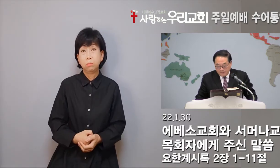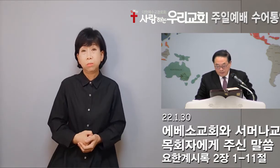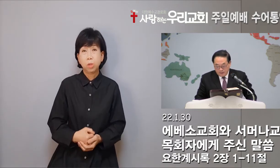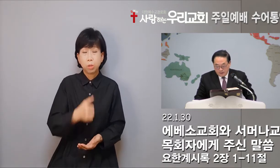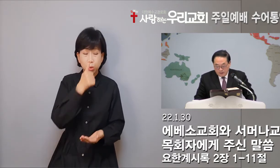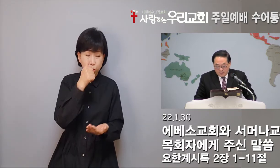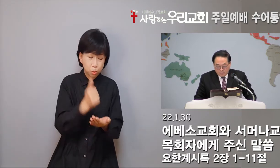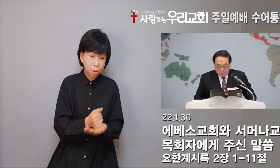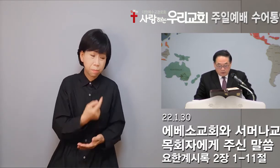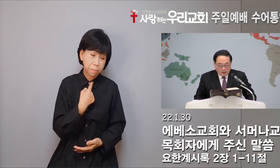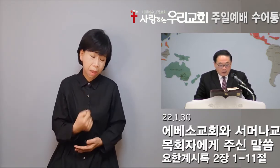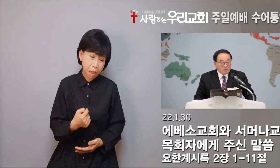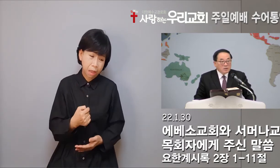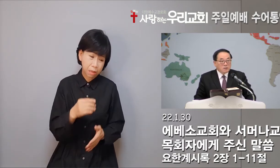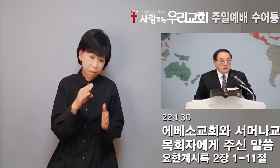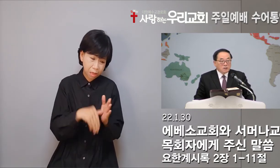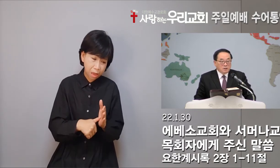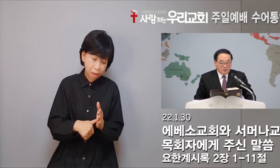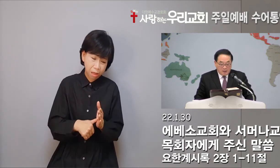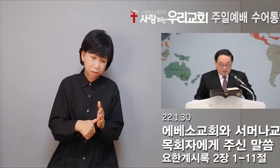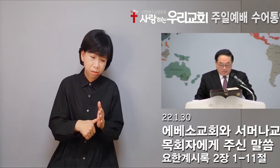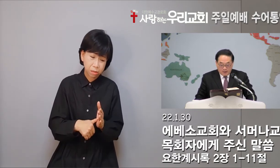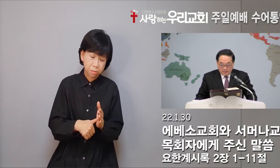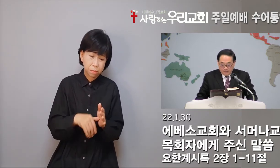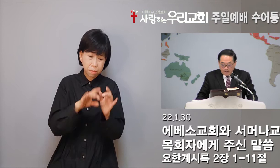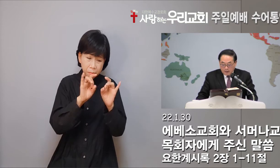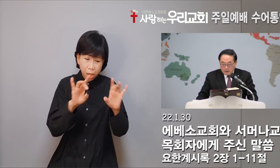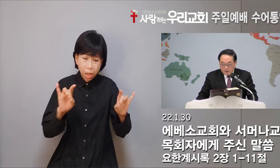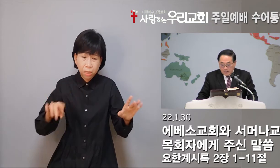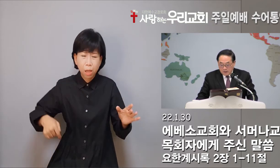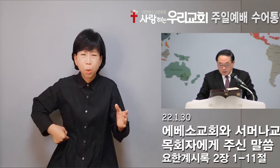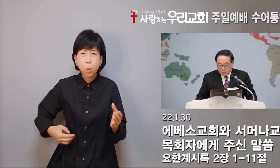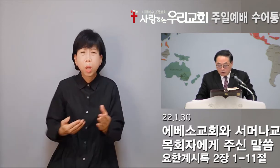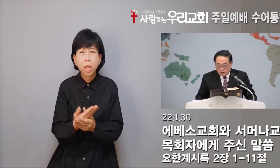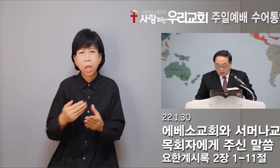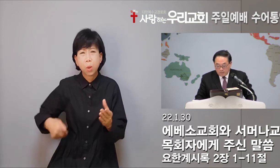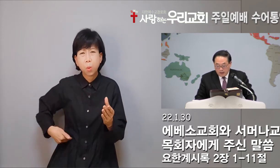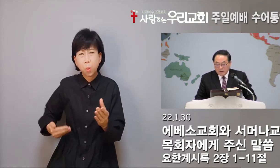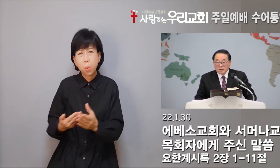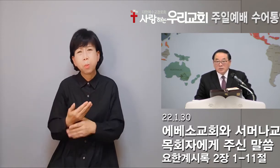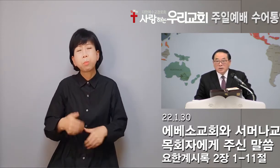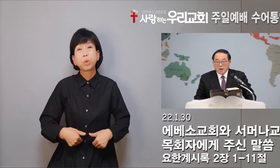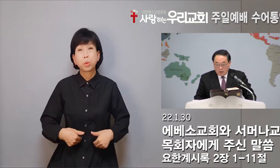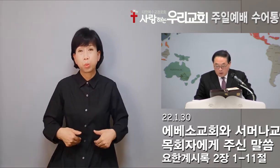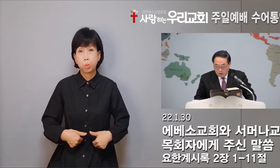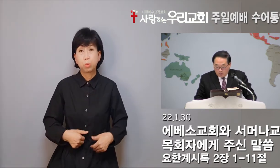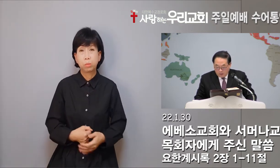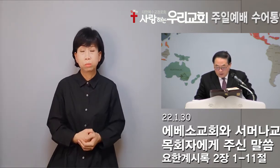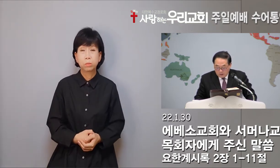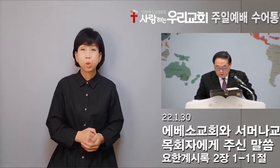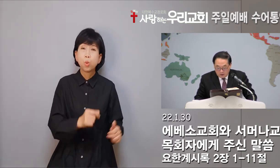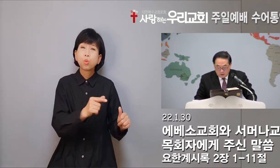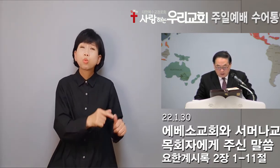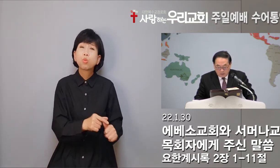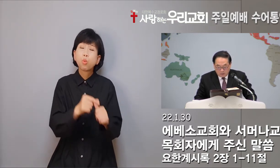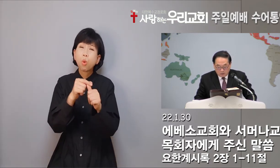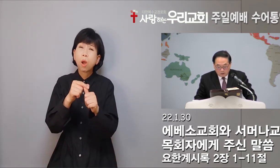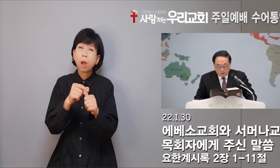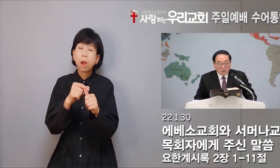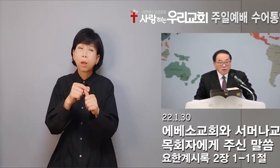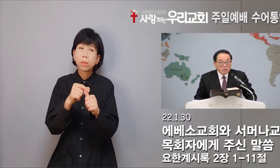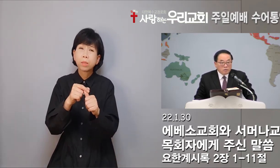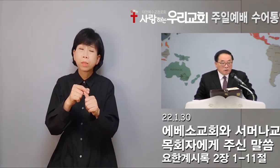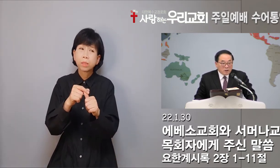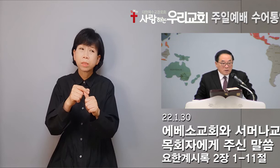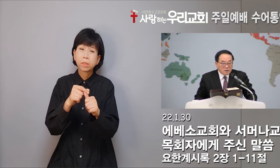것입니다. 구원은 하나님의 전적인 은혜이지만 그 은혜는 죄인 속에 반드시 회개와 믿음을